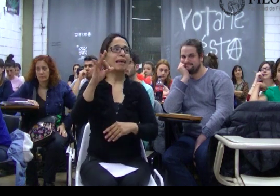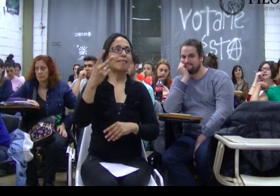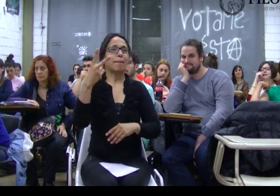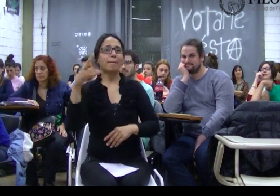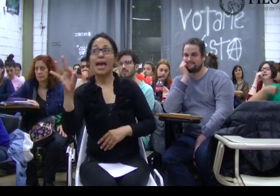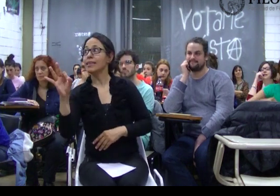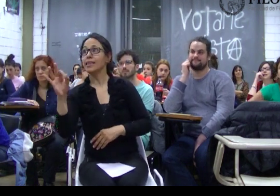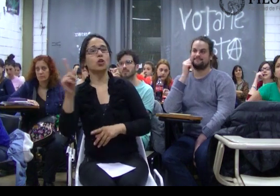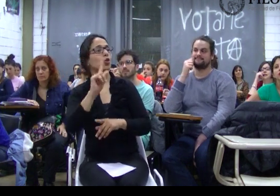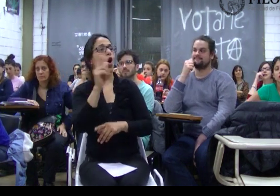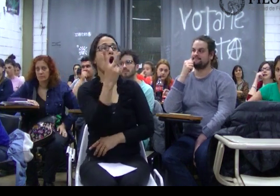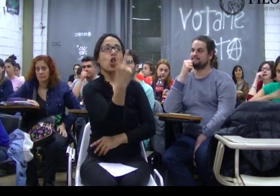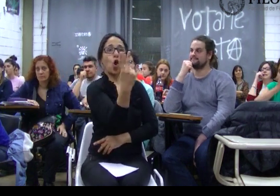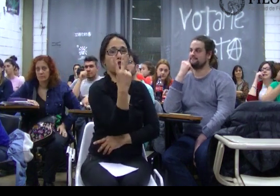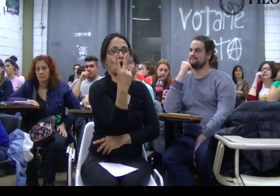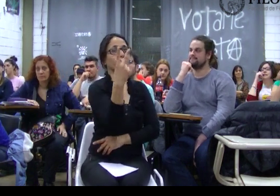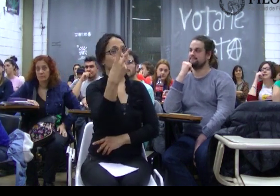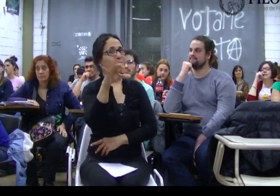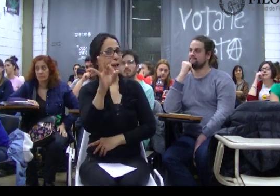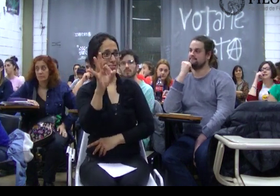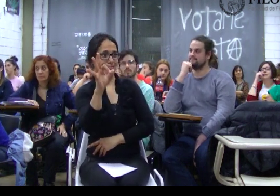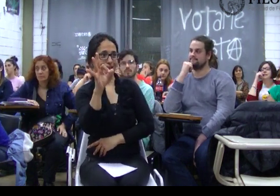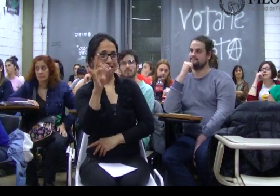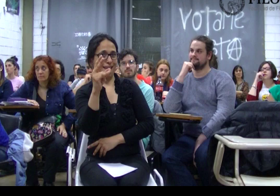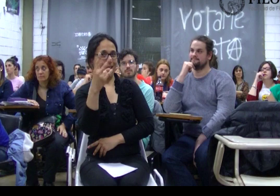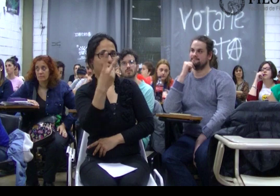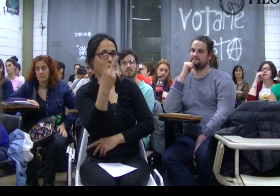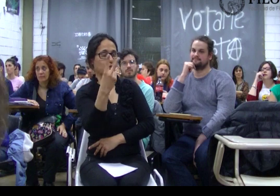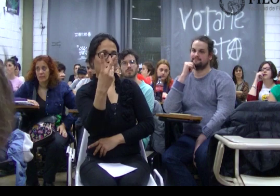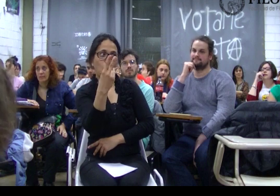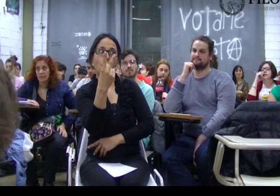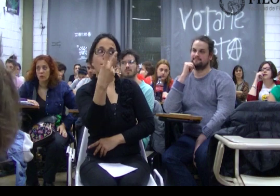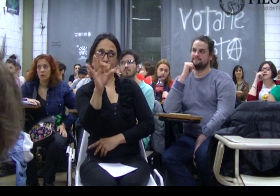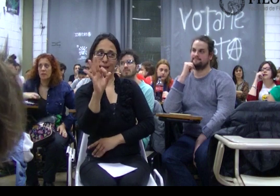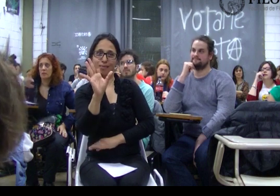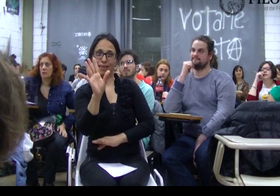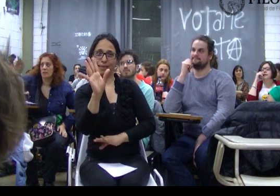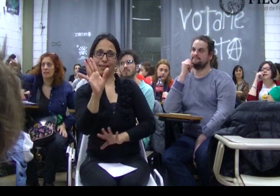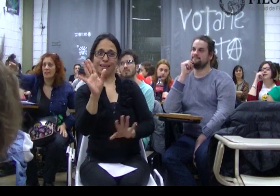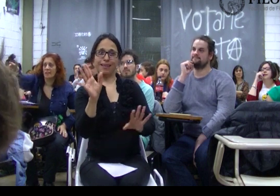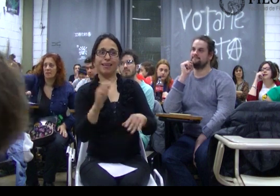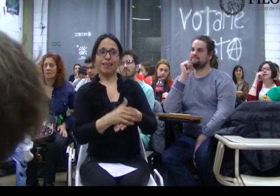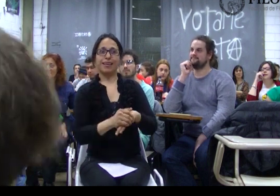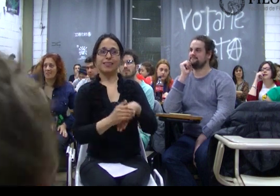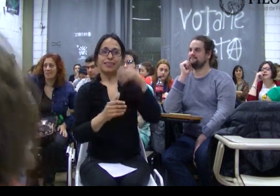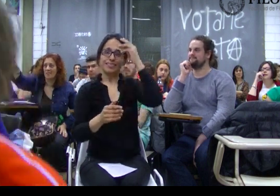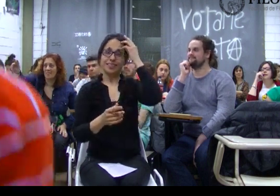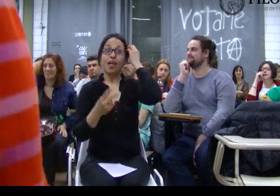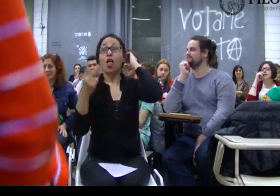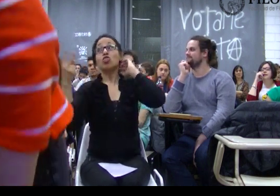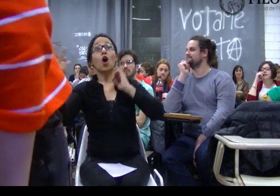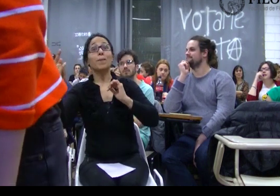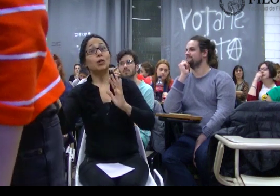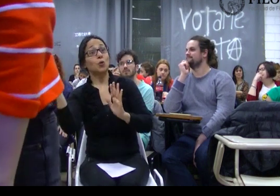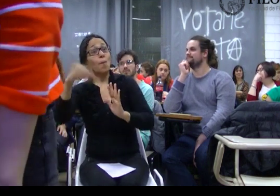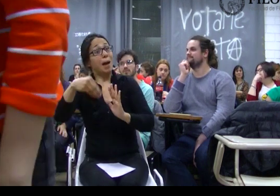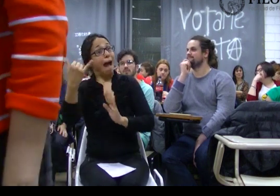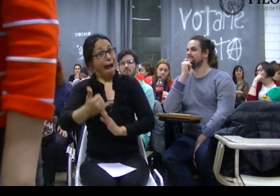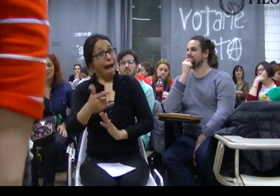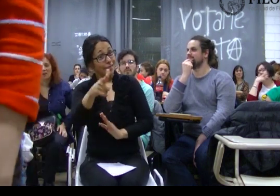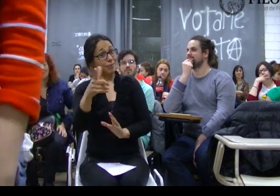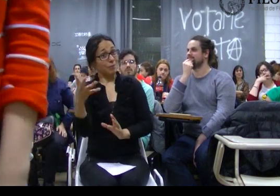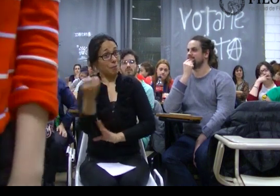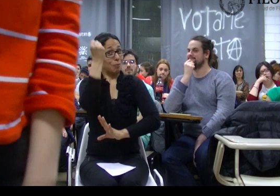ayuda. Sería 20 minutos. ¿Necesitan 2 minutos más? Dos tenemos ahí,